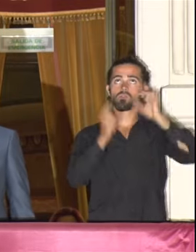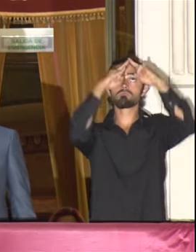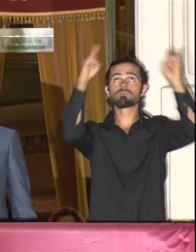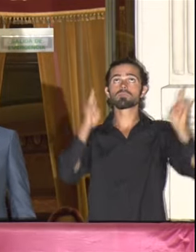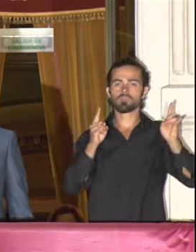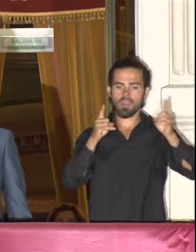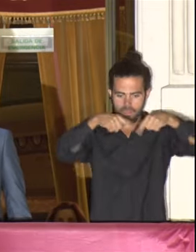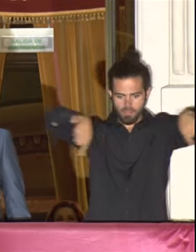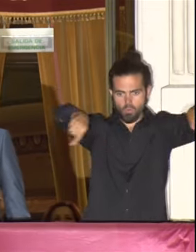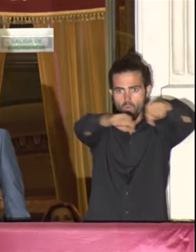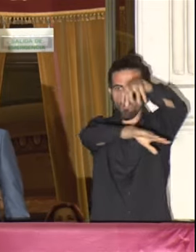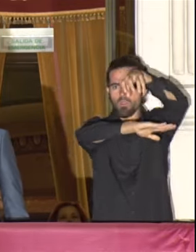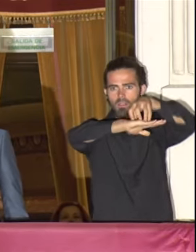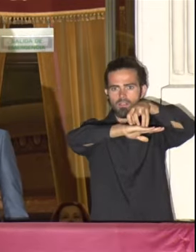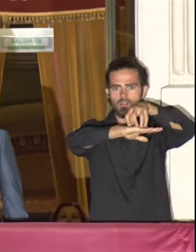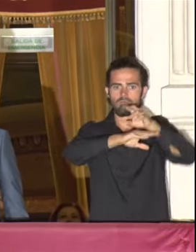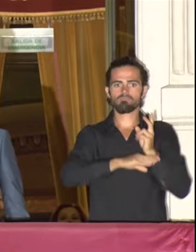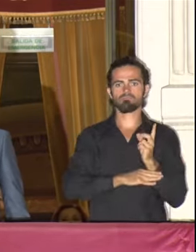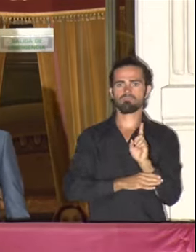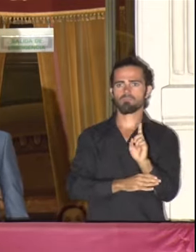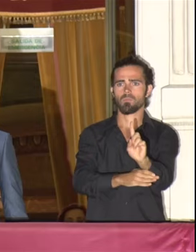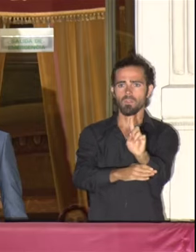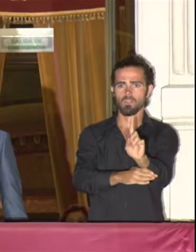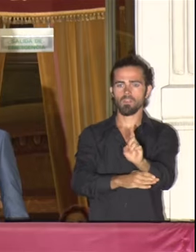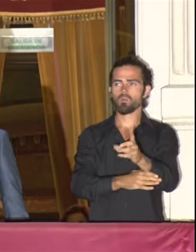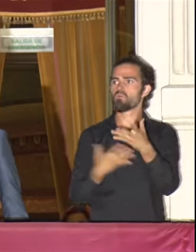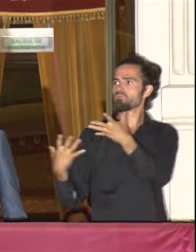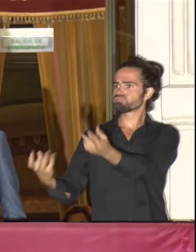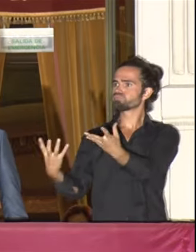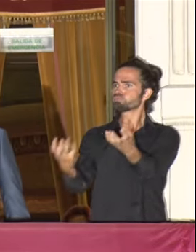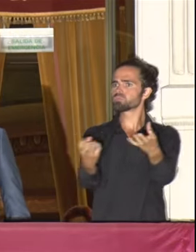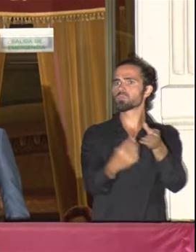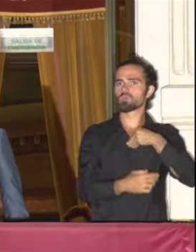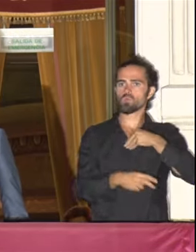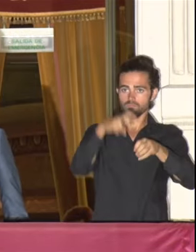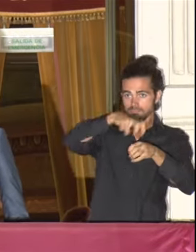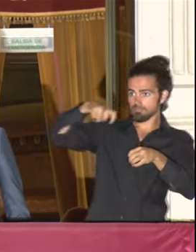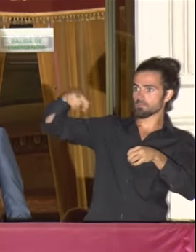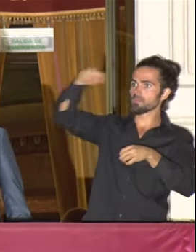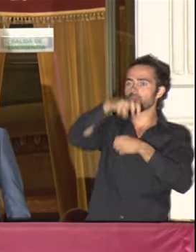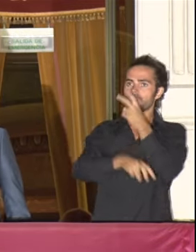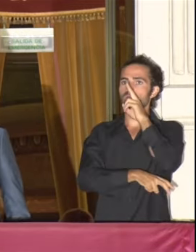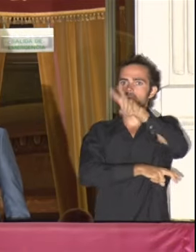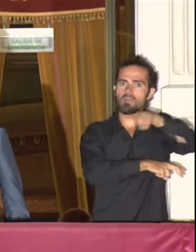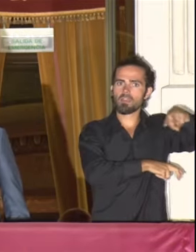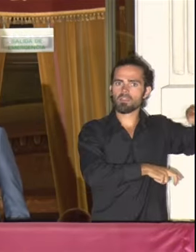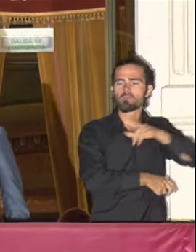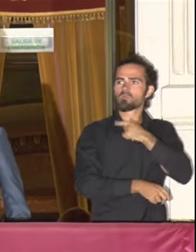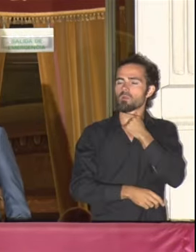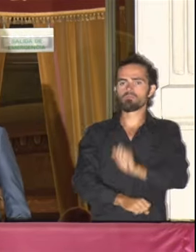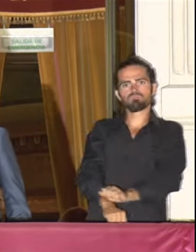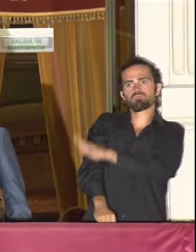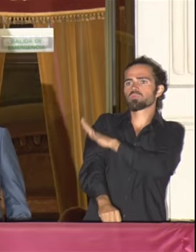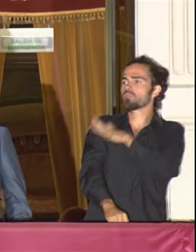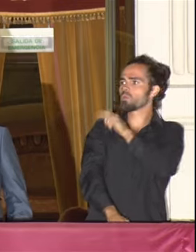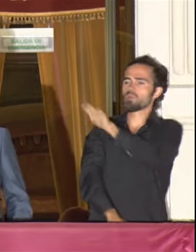al círculo central y somos muchos los que subimos a hacerle la visita y a mí me emociona la devoción con que la gente